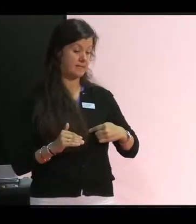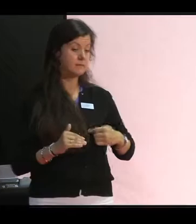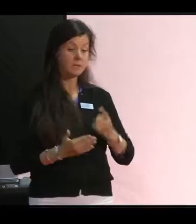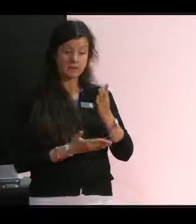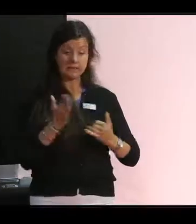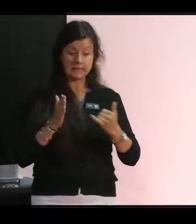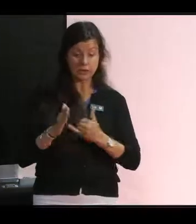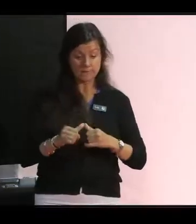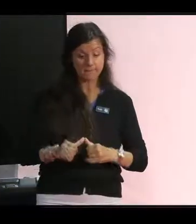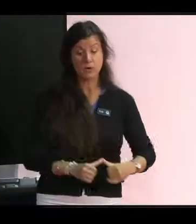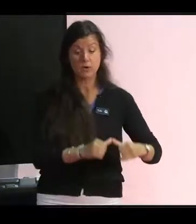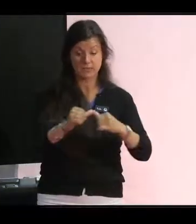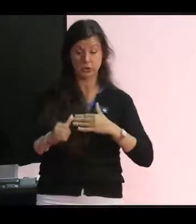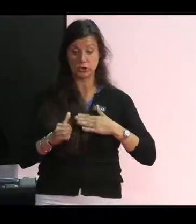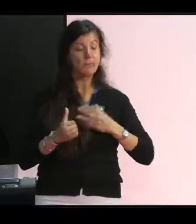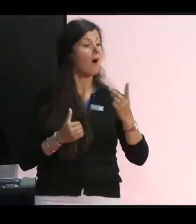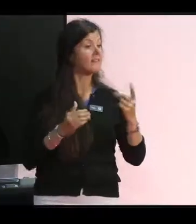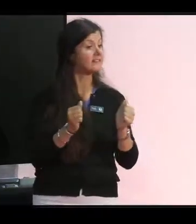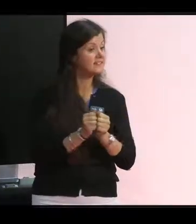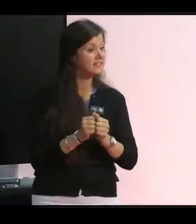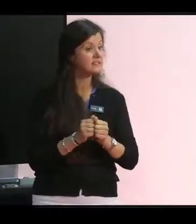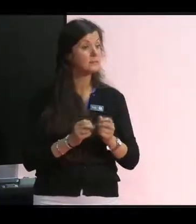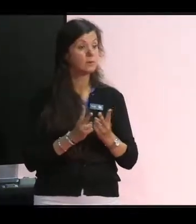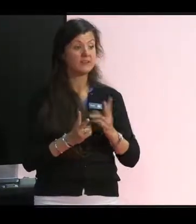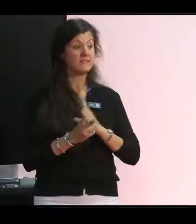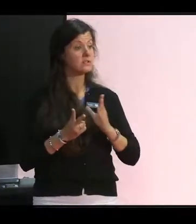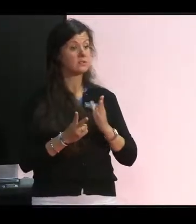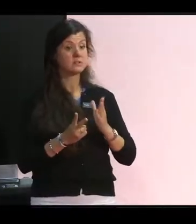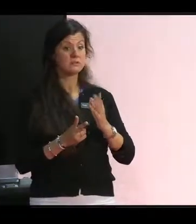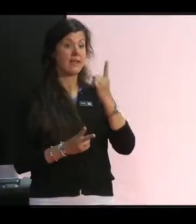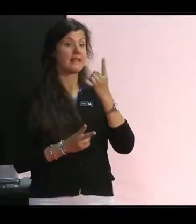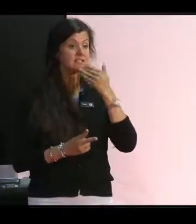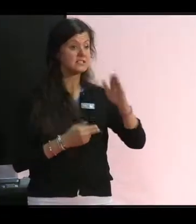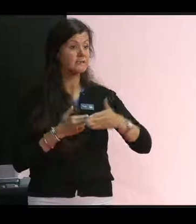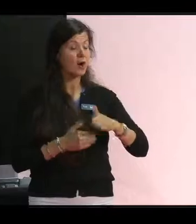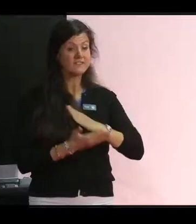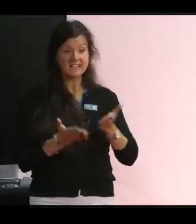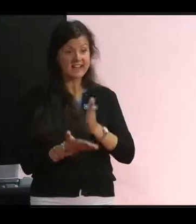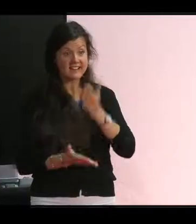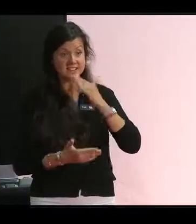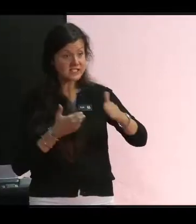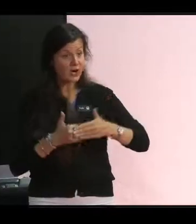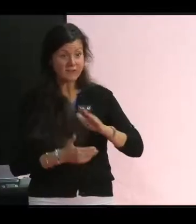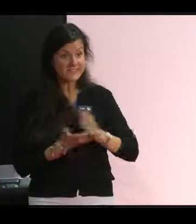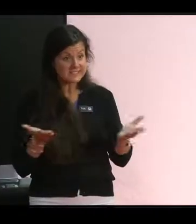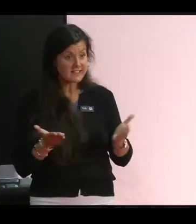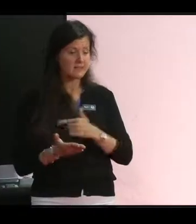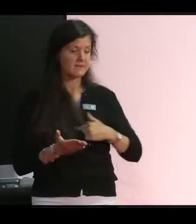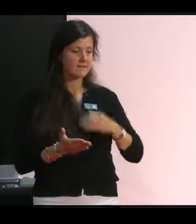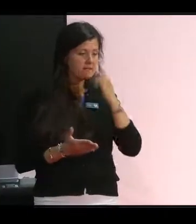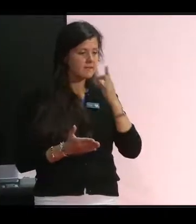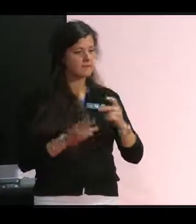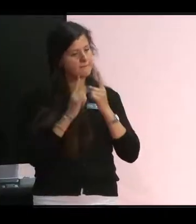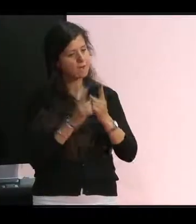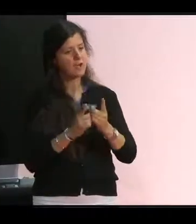annorlunda. Så det är liksom inte så att det finns ett enkelt svar på det. Sen jobbar vi med den FN-konventionen